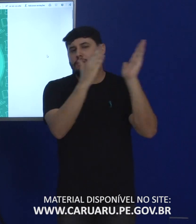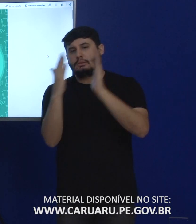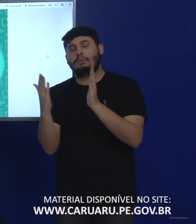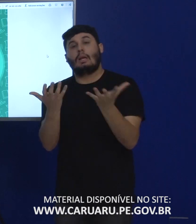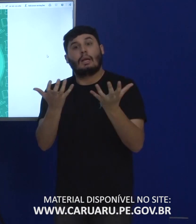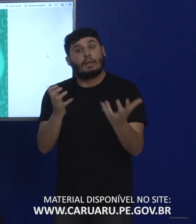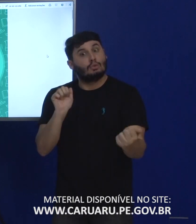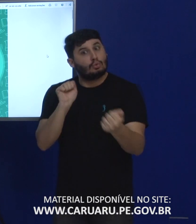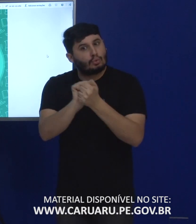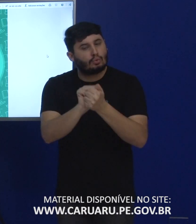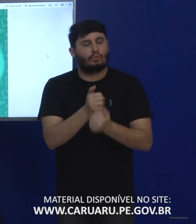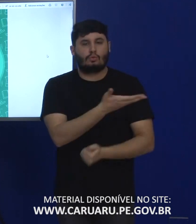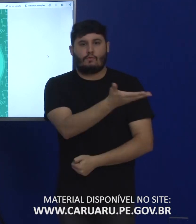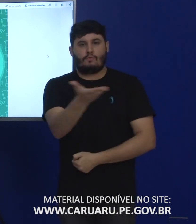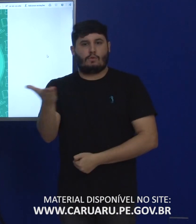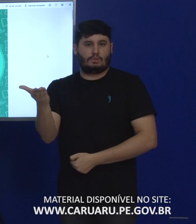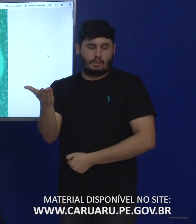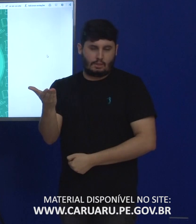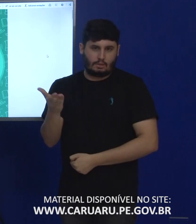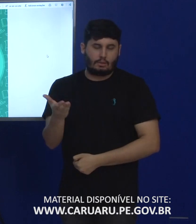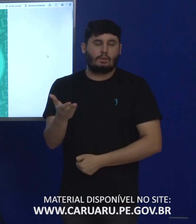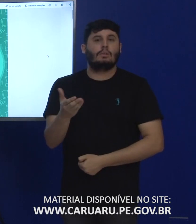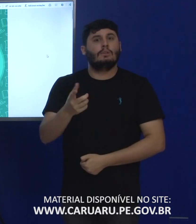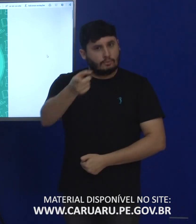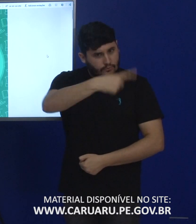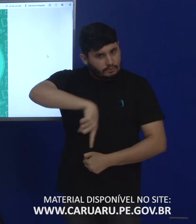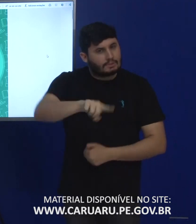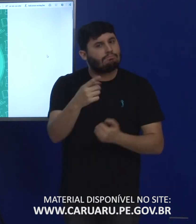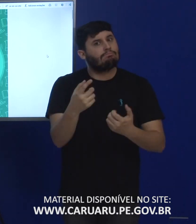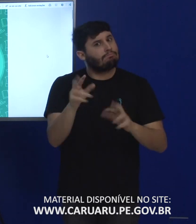próximo possível de todos vocês. Contem